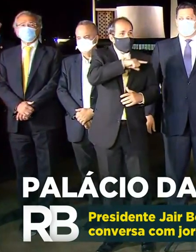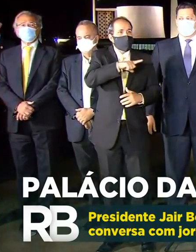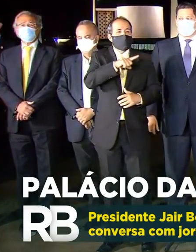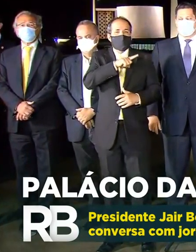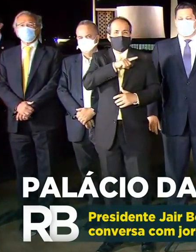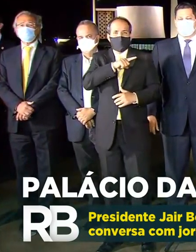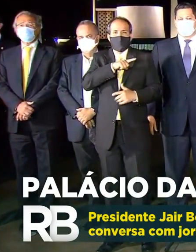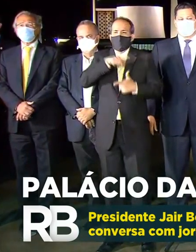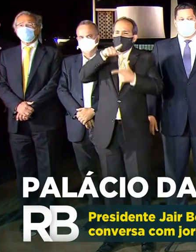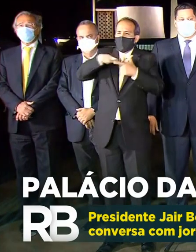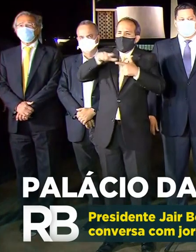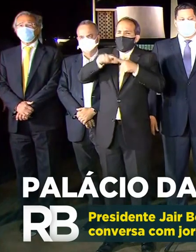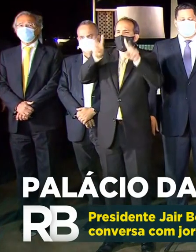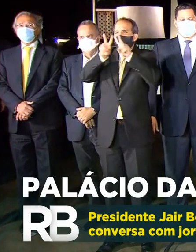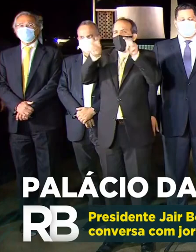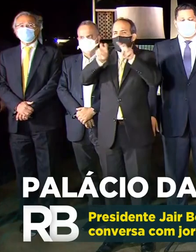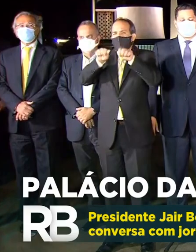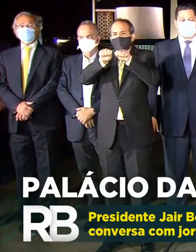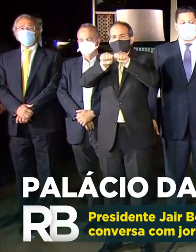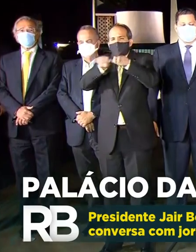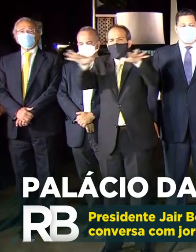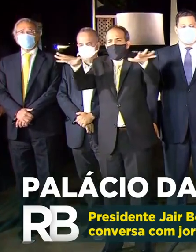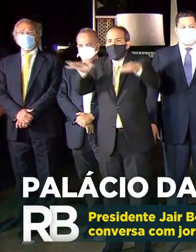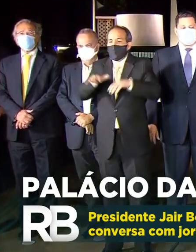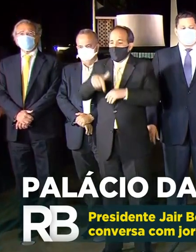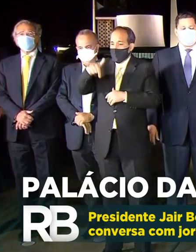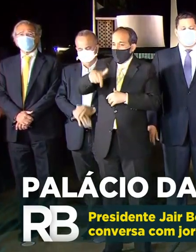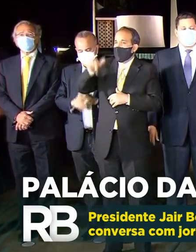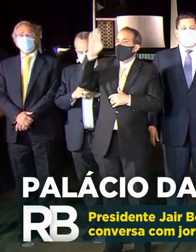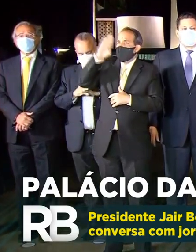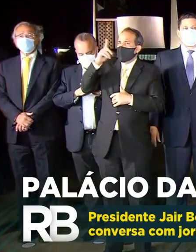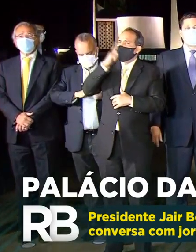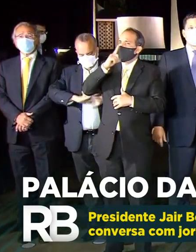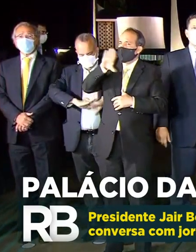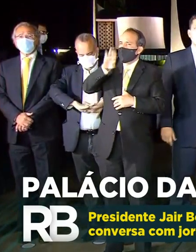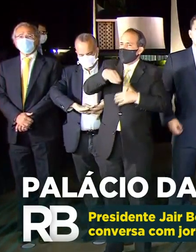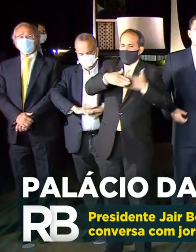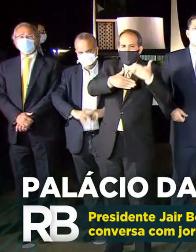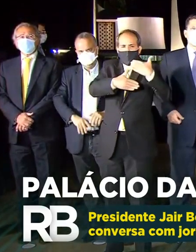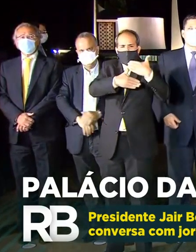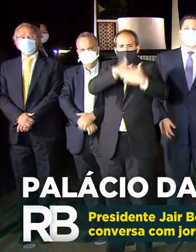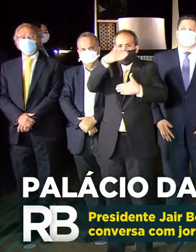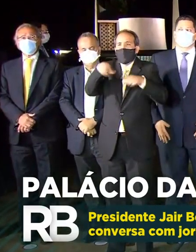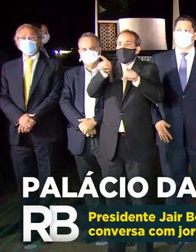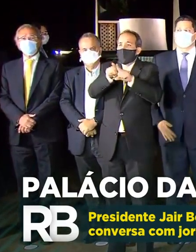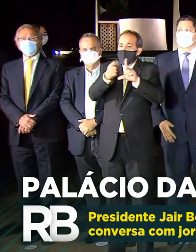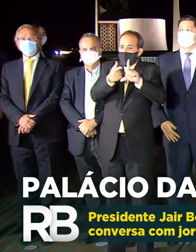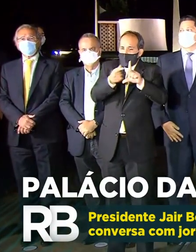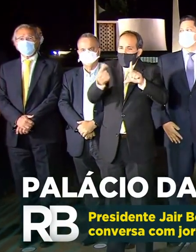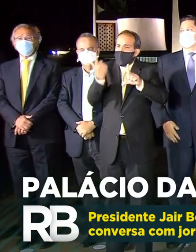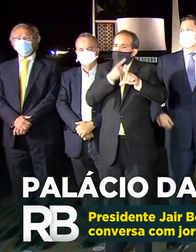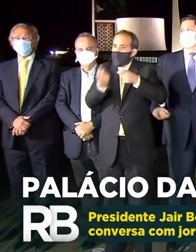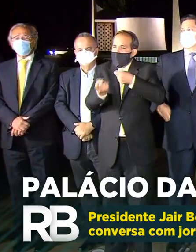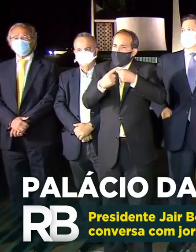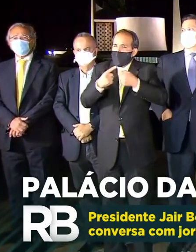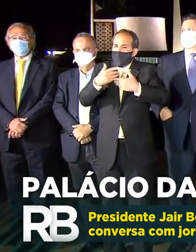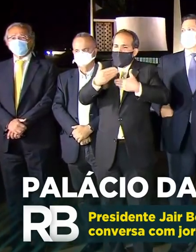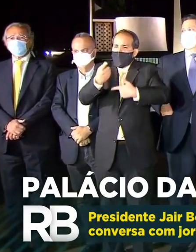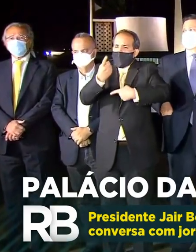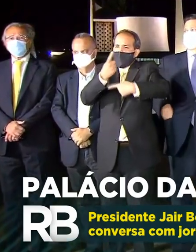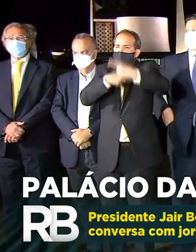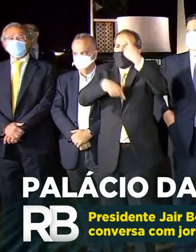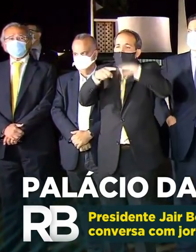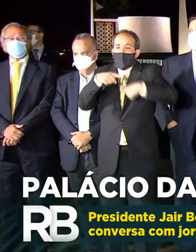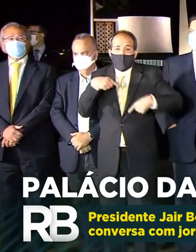problema da pandemia, o Brasil está indo bem, a economia está reagindo e